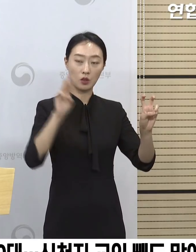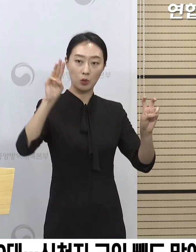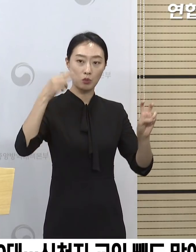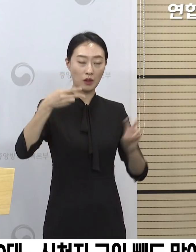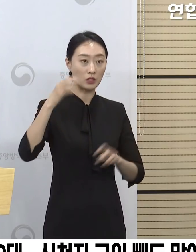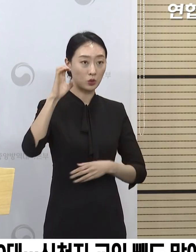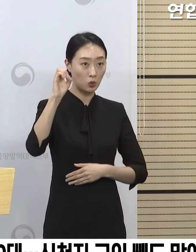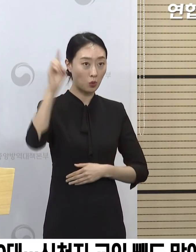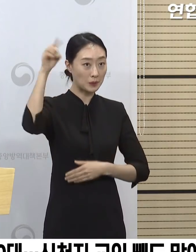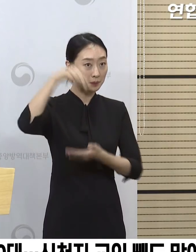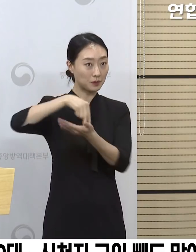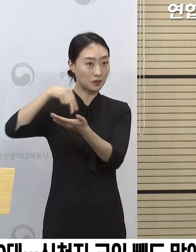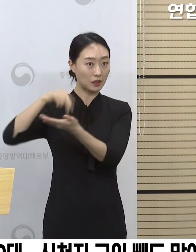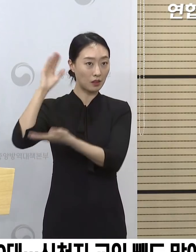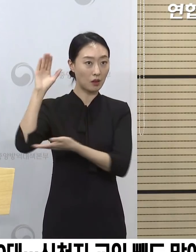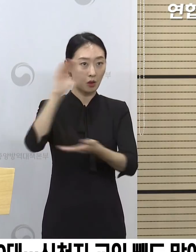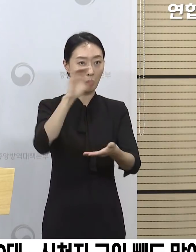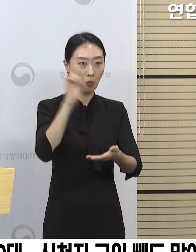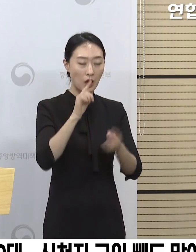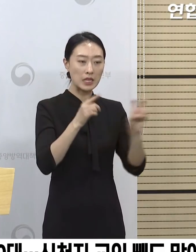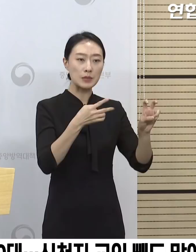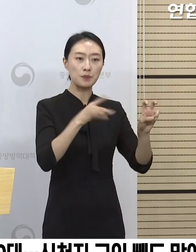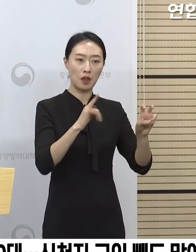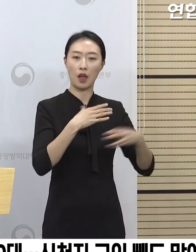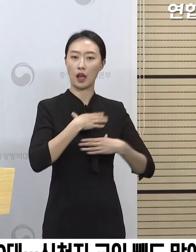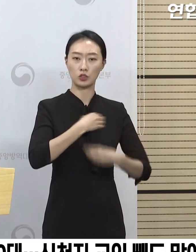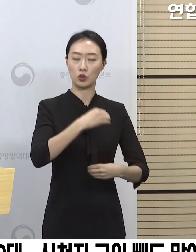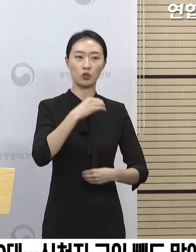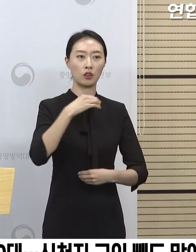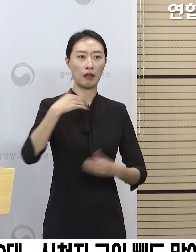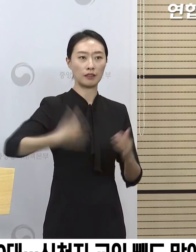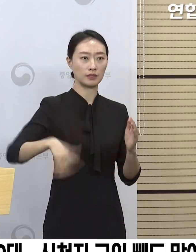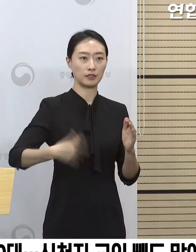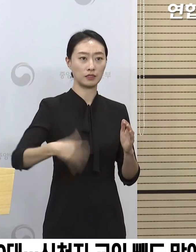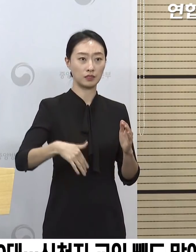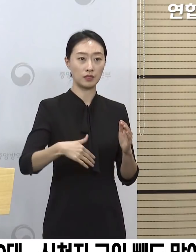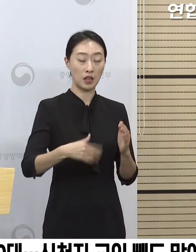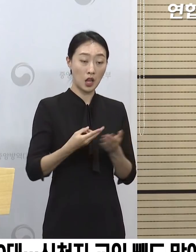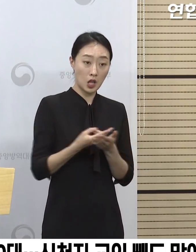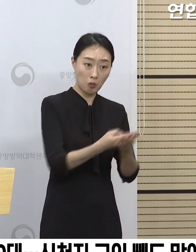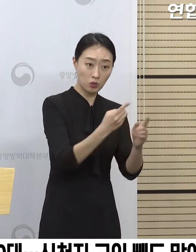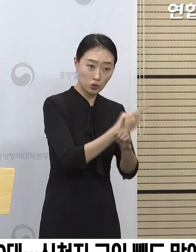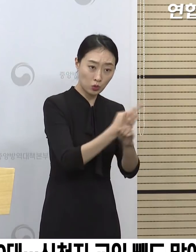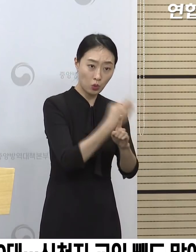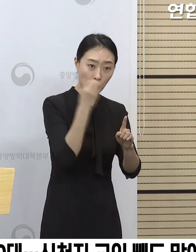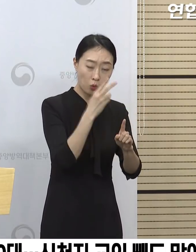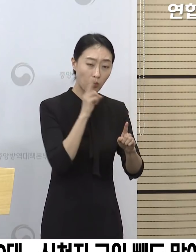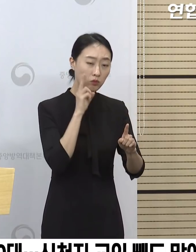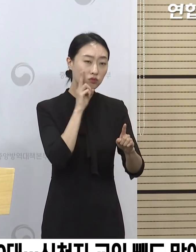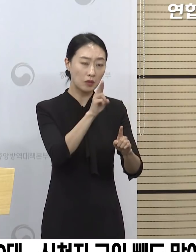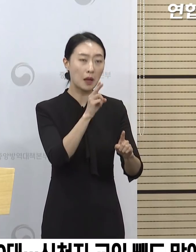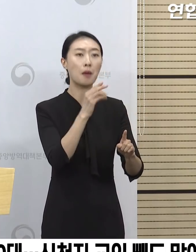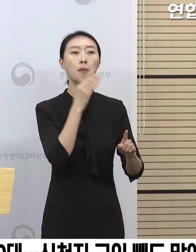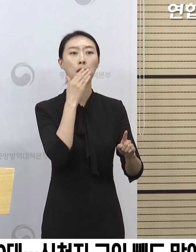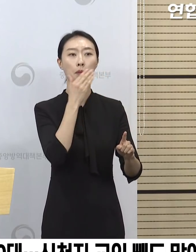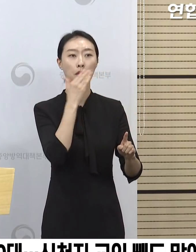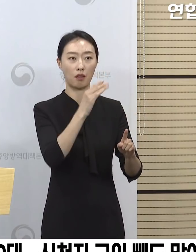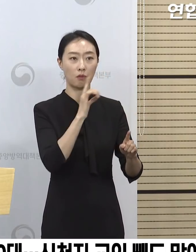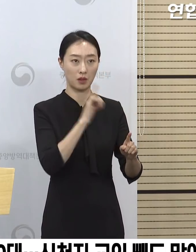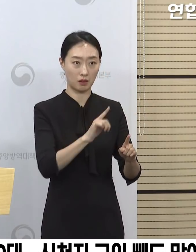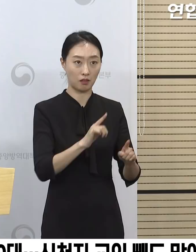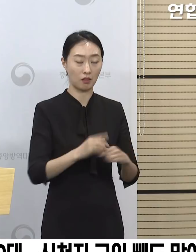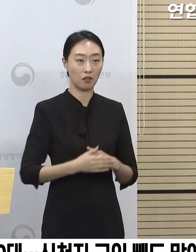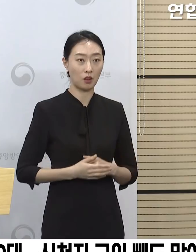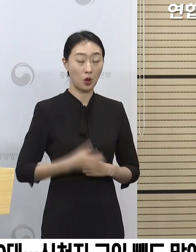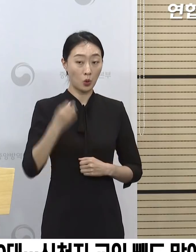WHO도 계속 그 20대도 안전하지 않고 입원 치료나 중증으로 갈수 있다라는 그런 경고들을 하고,